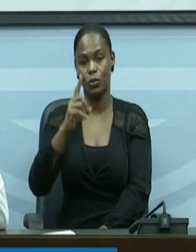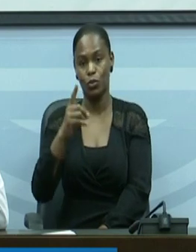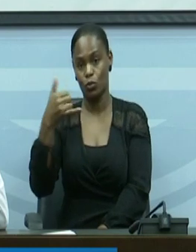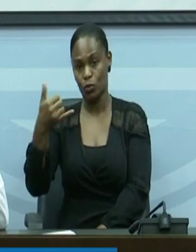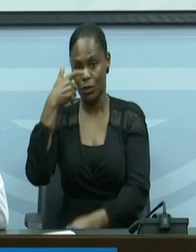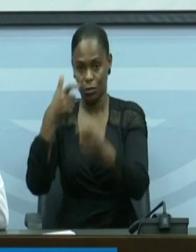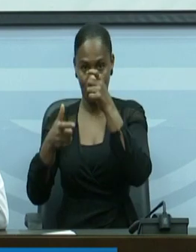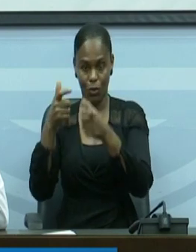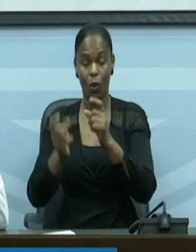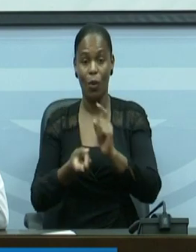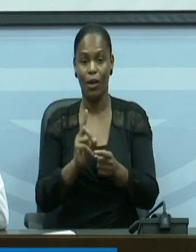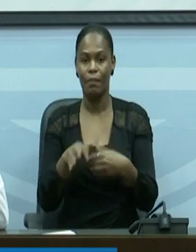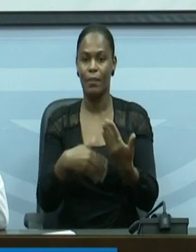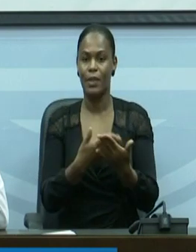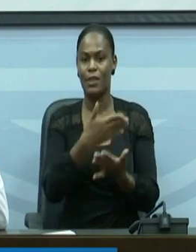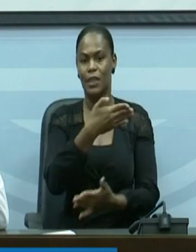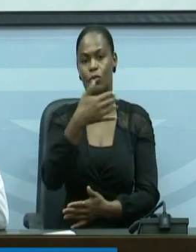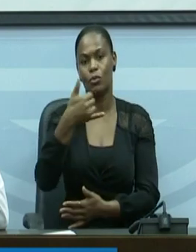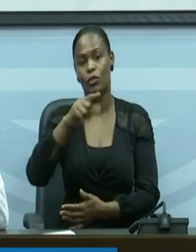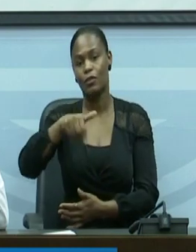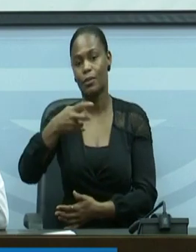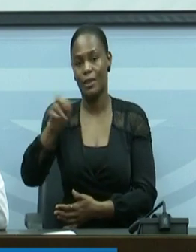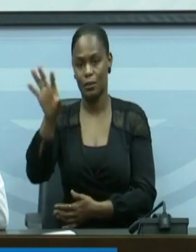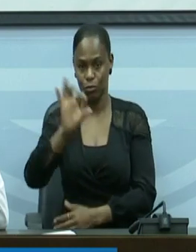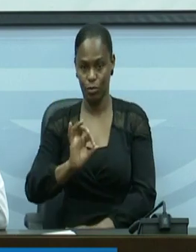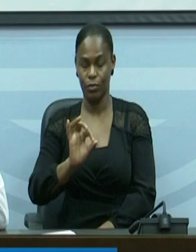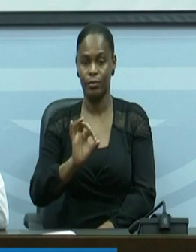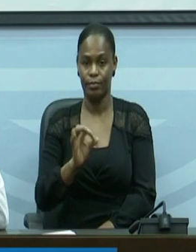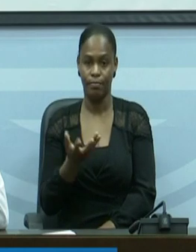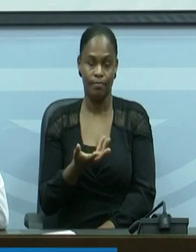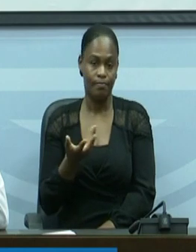267.762 pessoas, o que nos dá 72,3%.